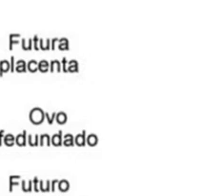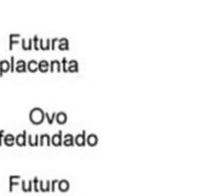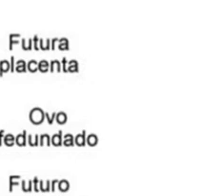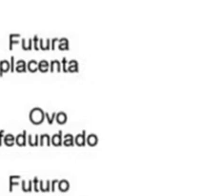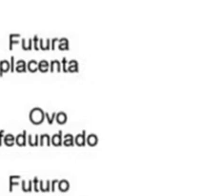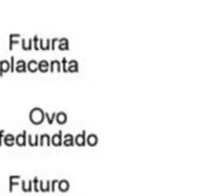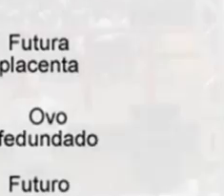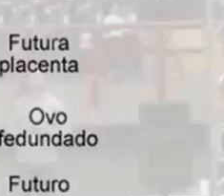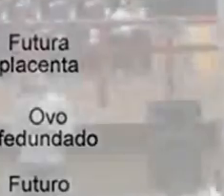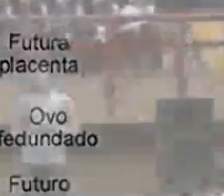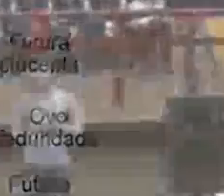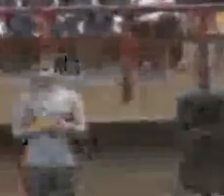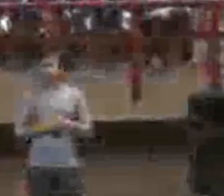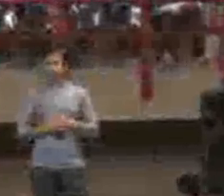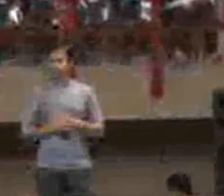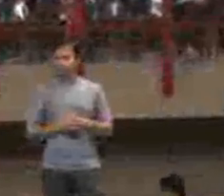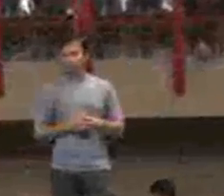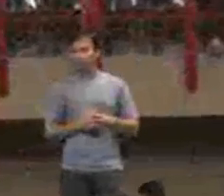nós temos aqui, ó,